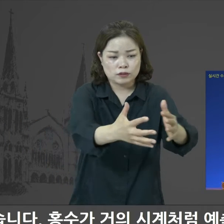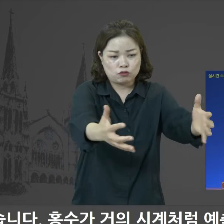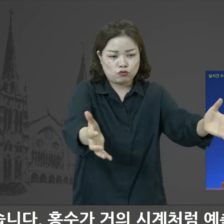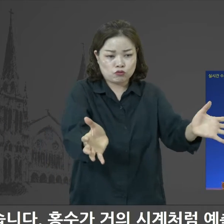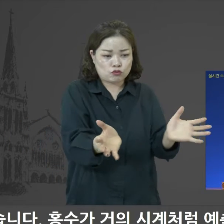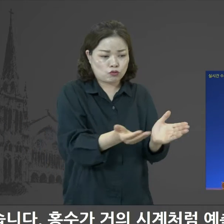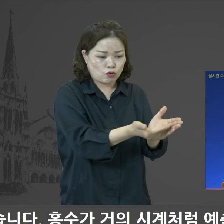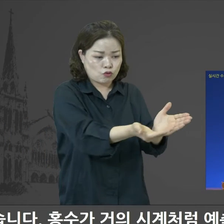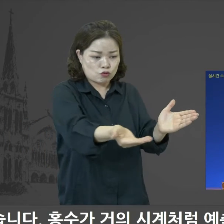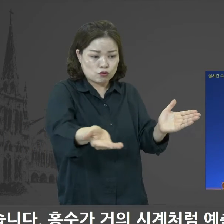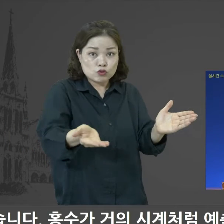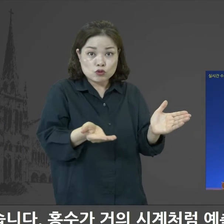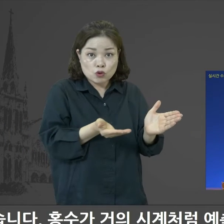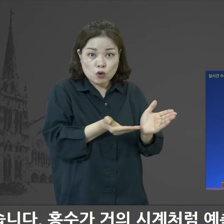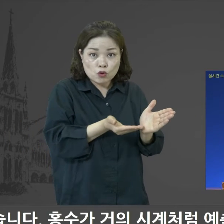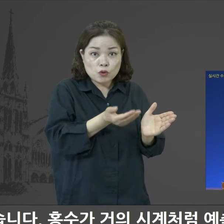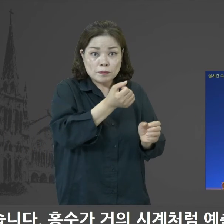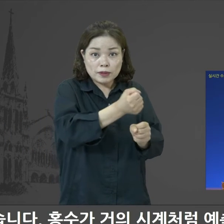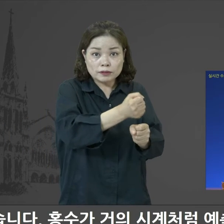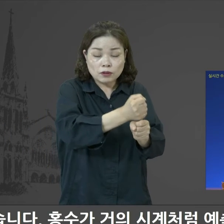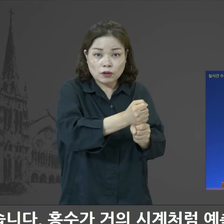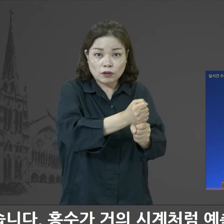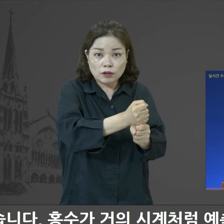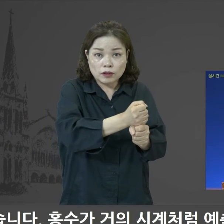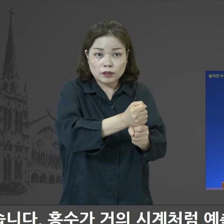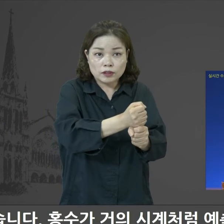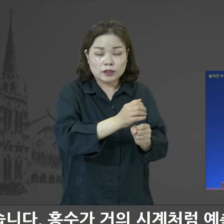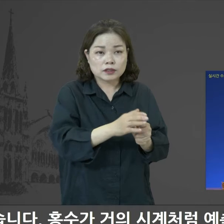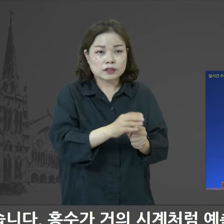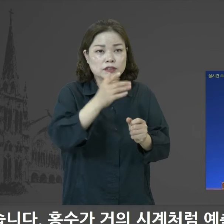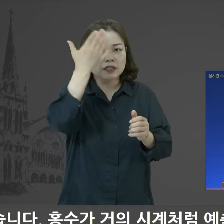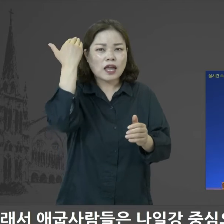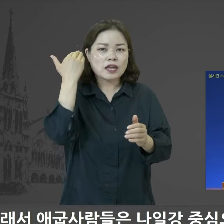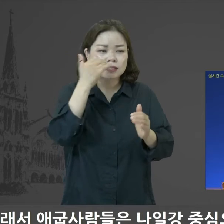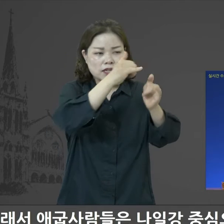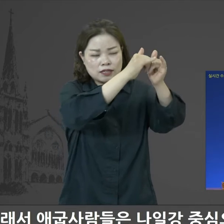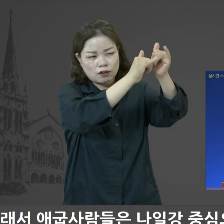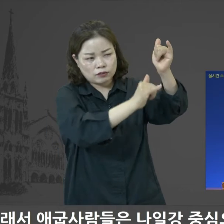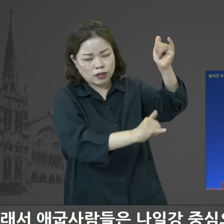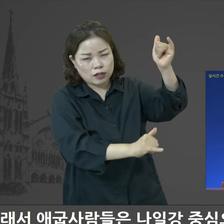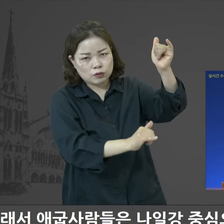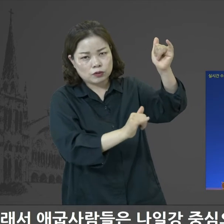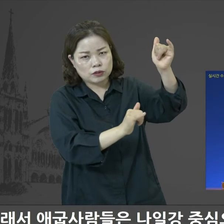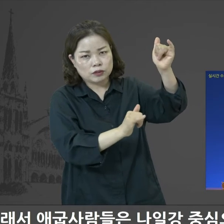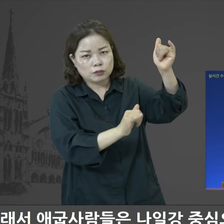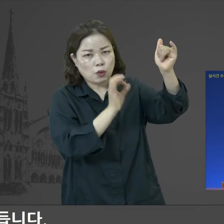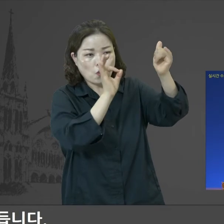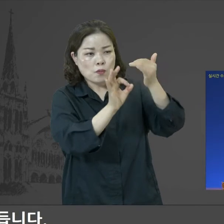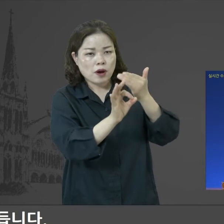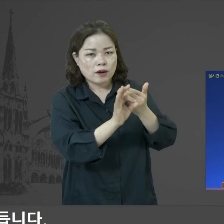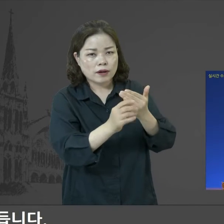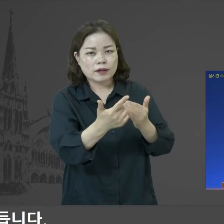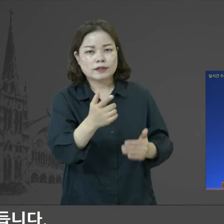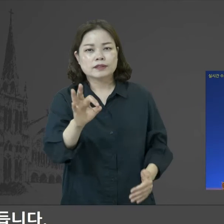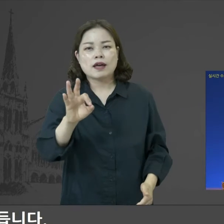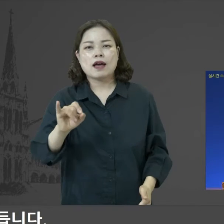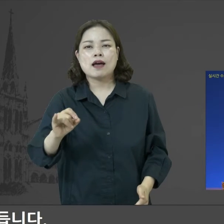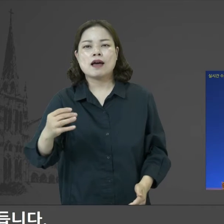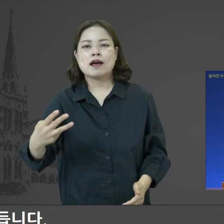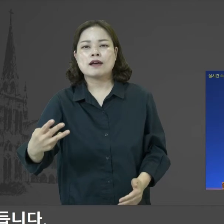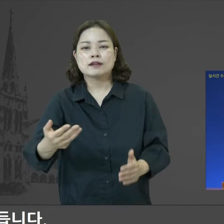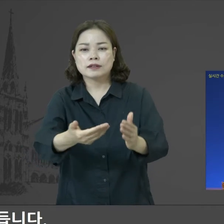만드는 거예요. 관계시설을 만드는 거예요. 그래서 여러분 실제 고대 세계 역사를 살펴보면 나일강을